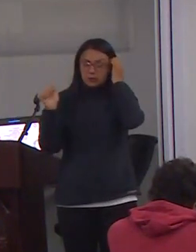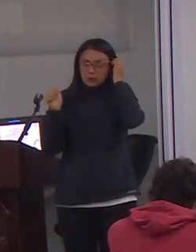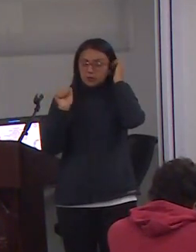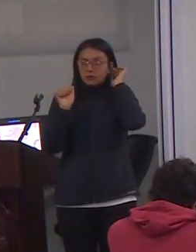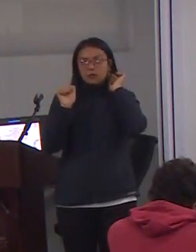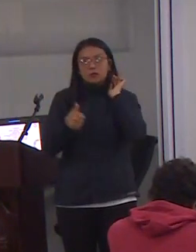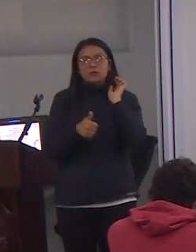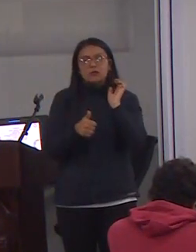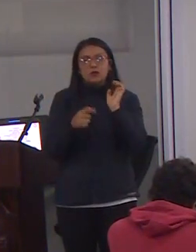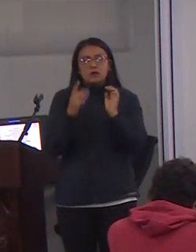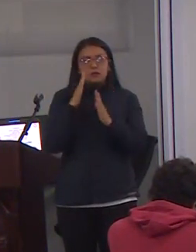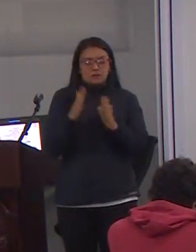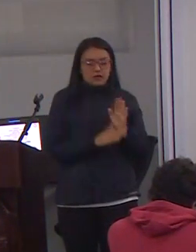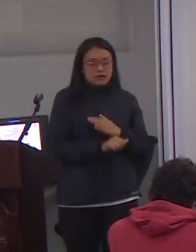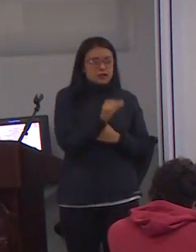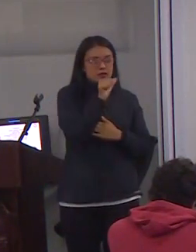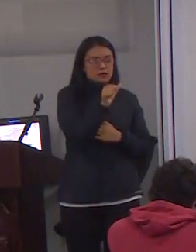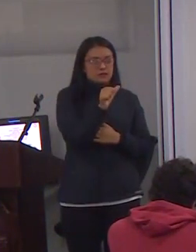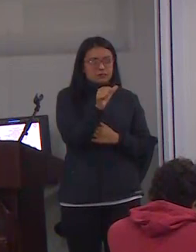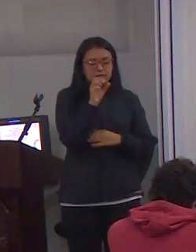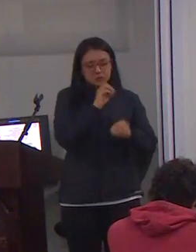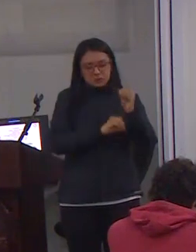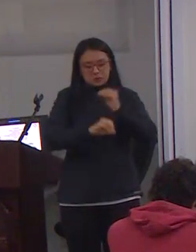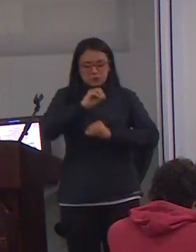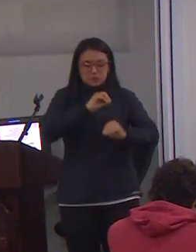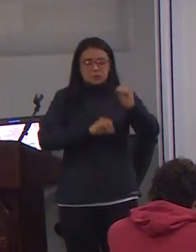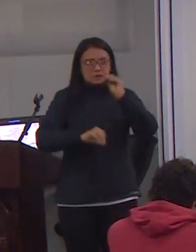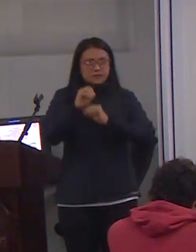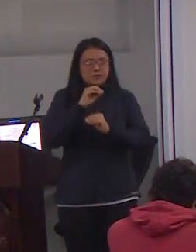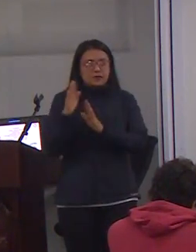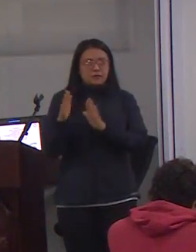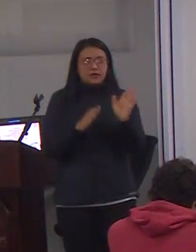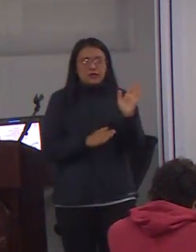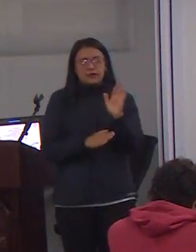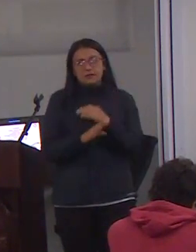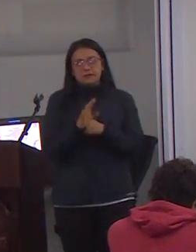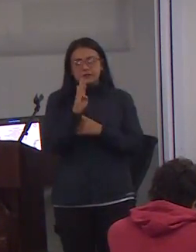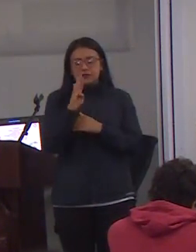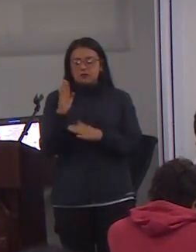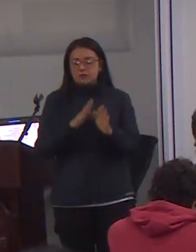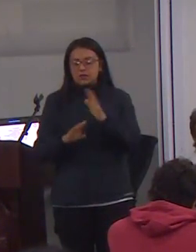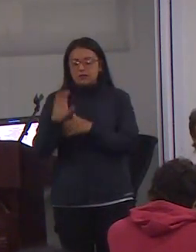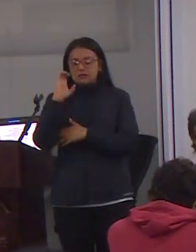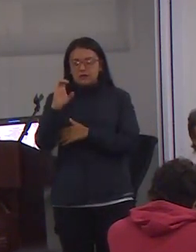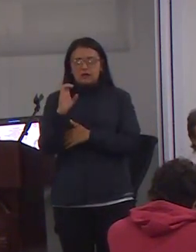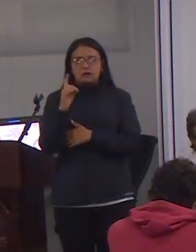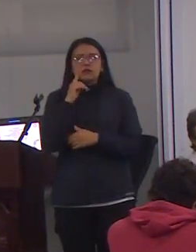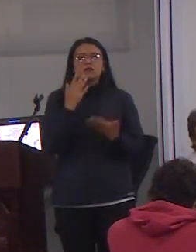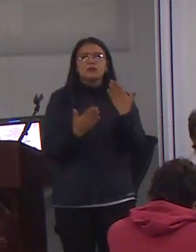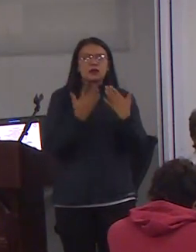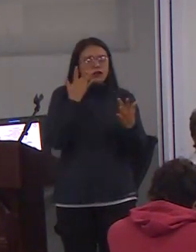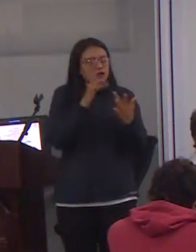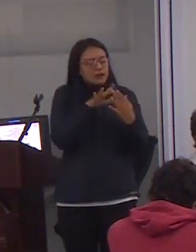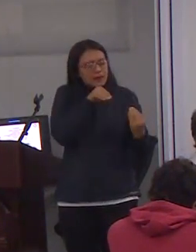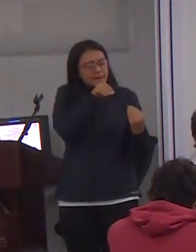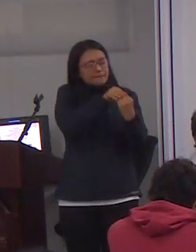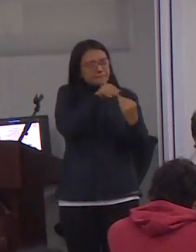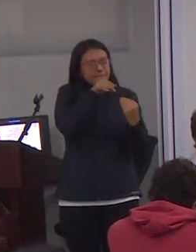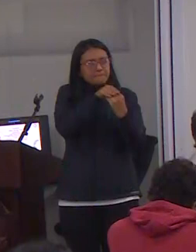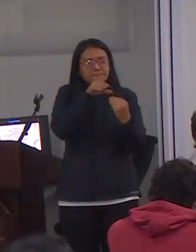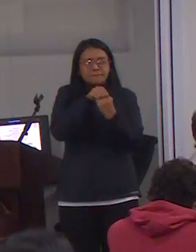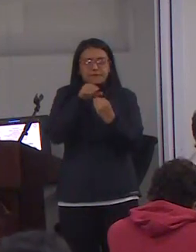un plan A pero se va construyendo un plan B o C un poquito más adaptado a